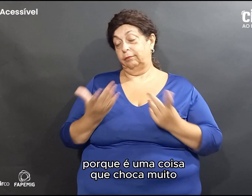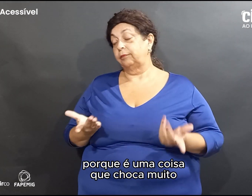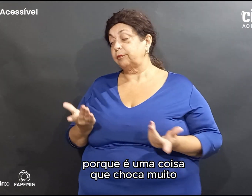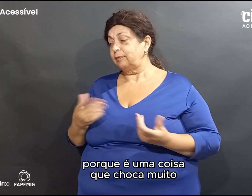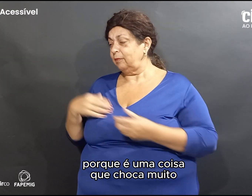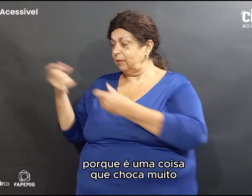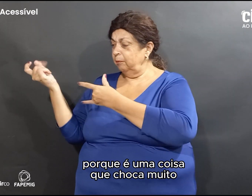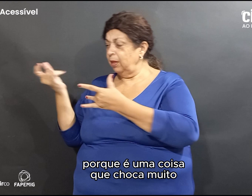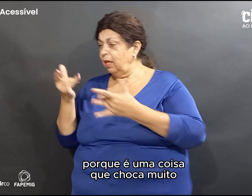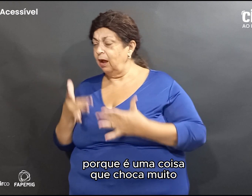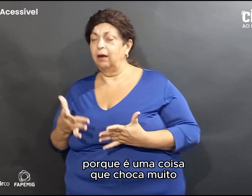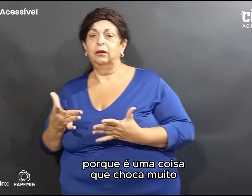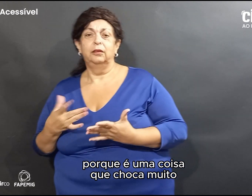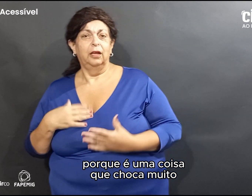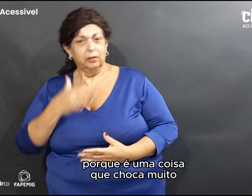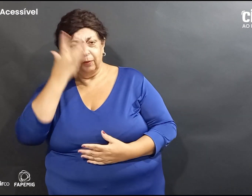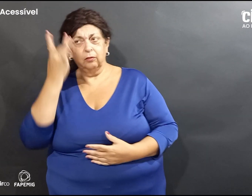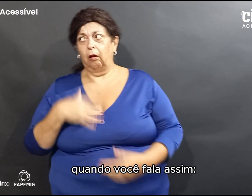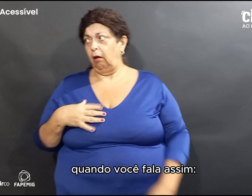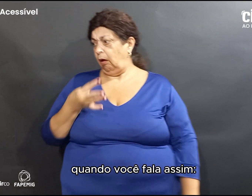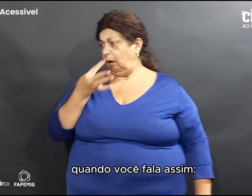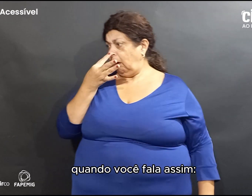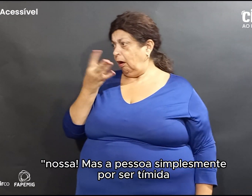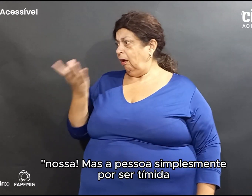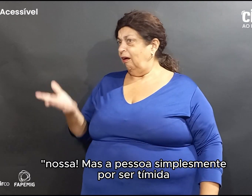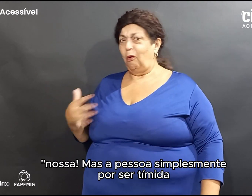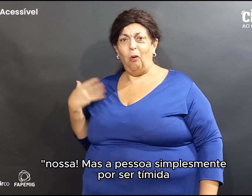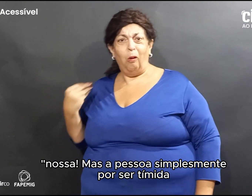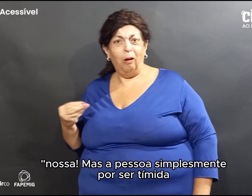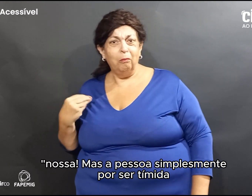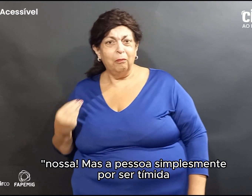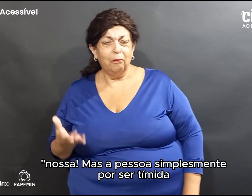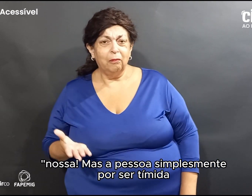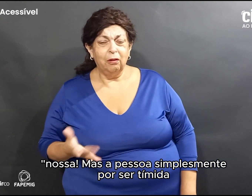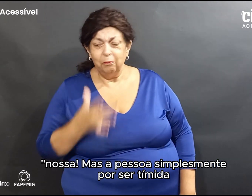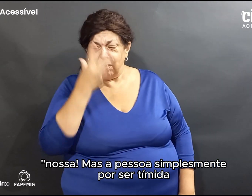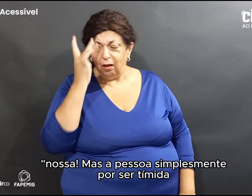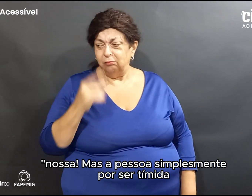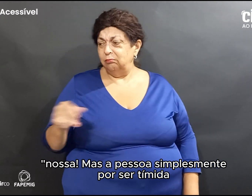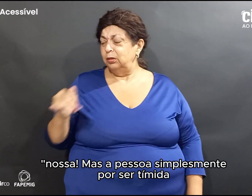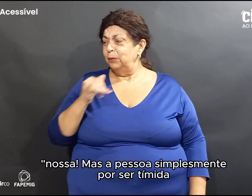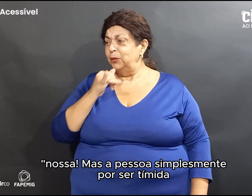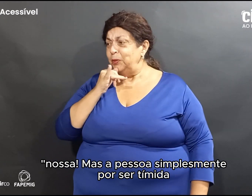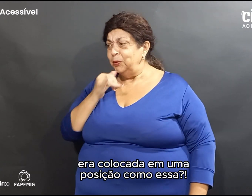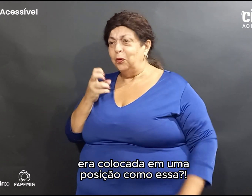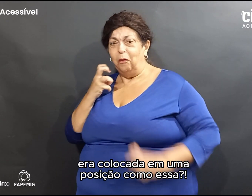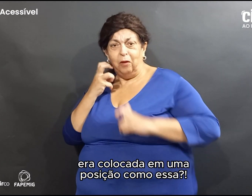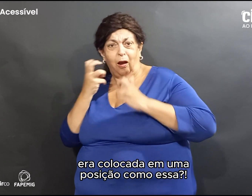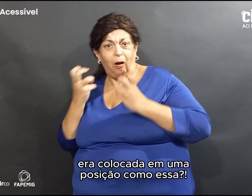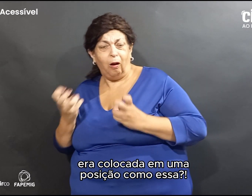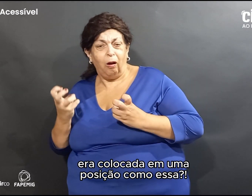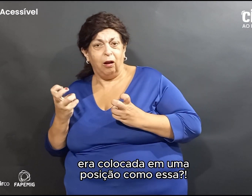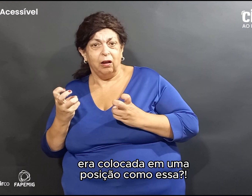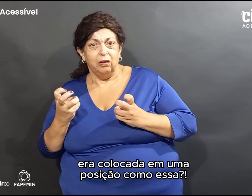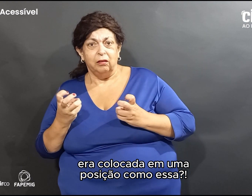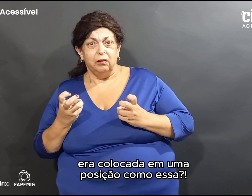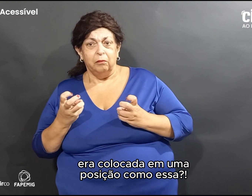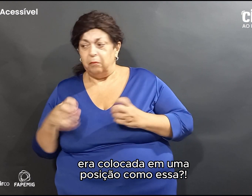coisa que choca muito, né? Quando você fala assim, nossa, mas a pessoa simplesmente por ser tímida era colocada em uma posição